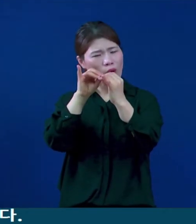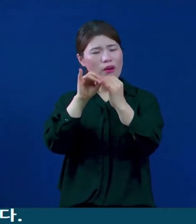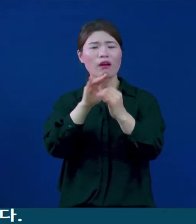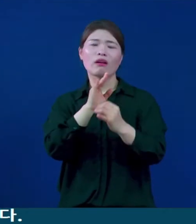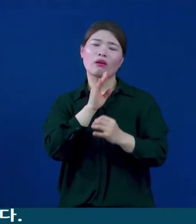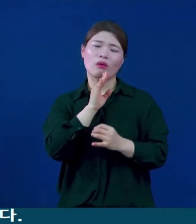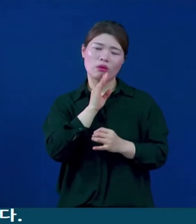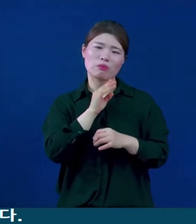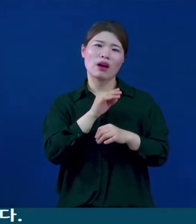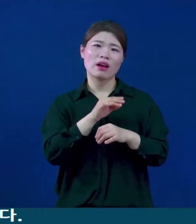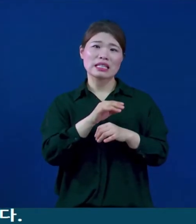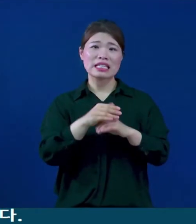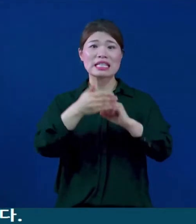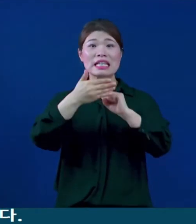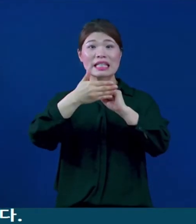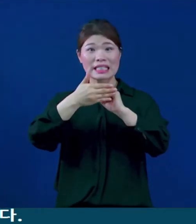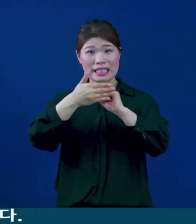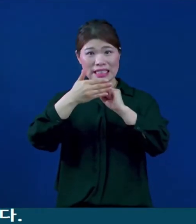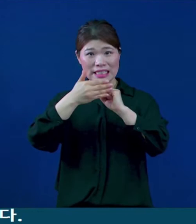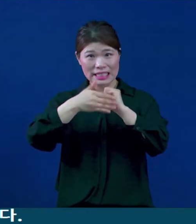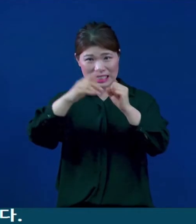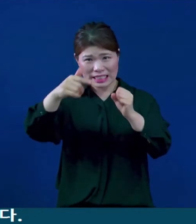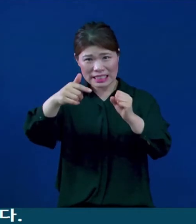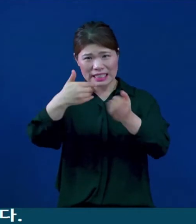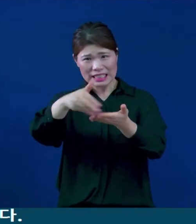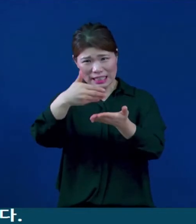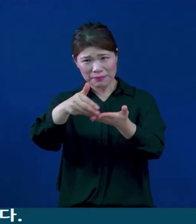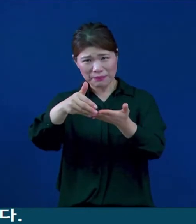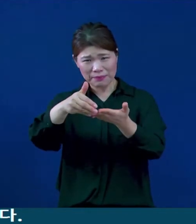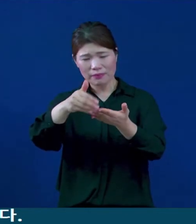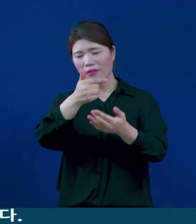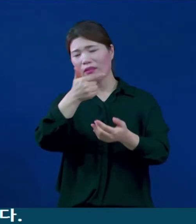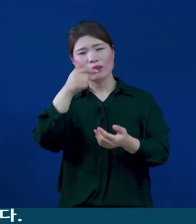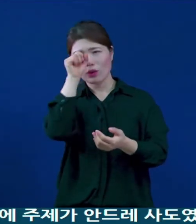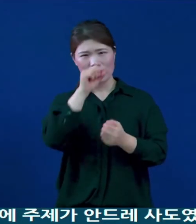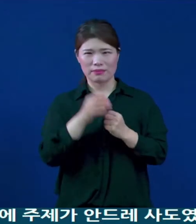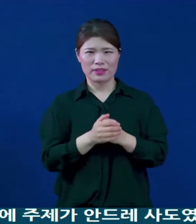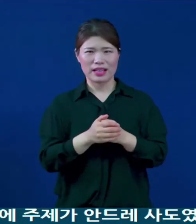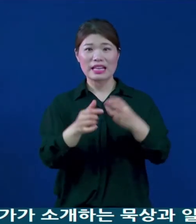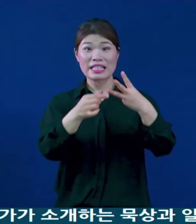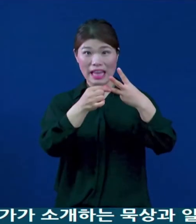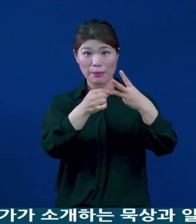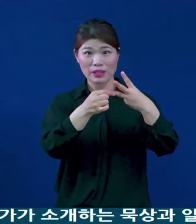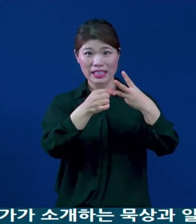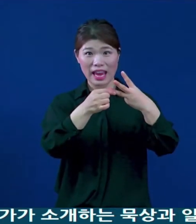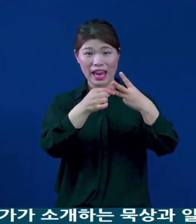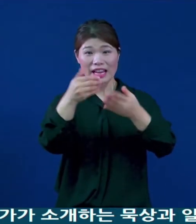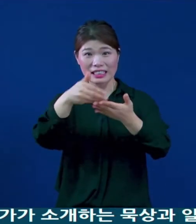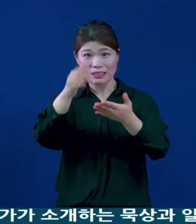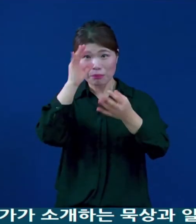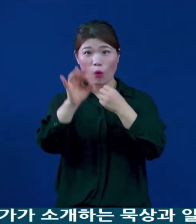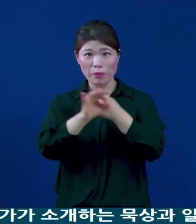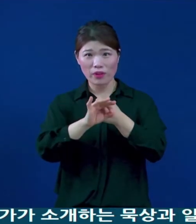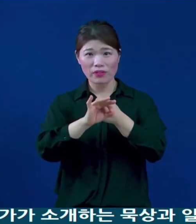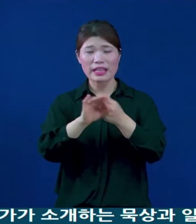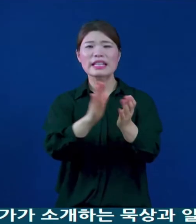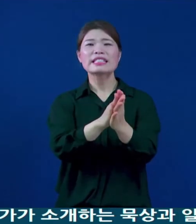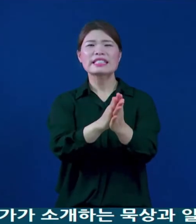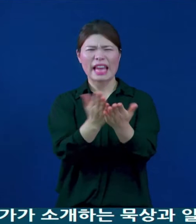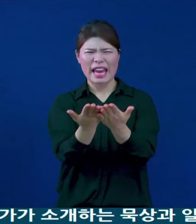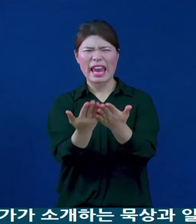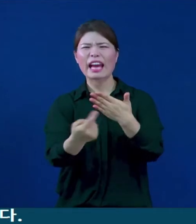그 그림에 머물러 있었습니다. 세 번째 그림 다시 한번 올려주시면 이 그림은 책 표지입니다.